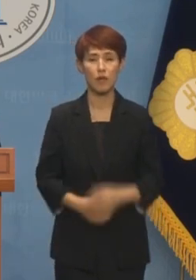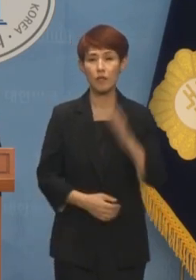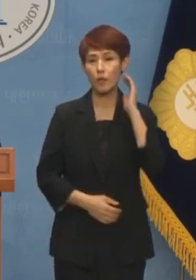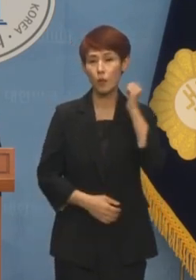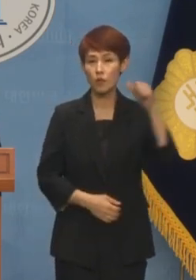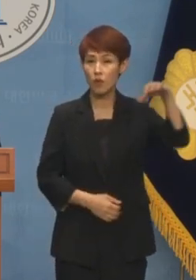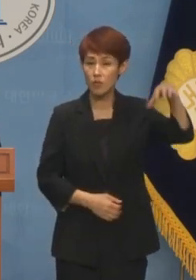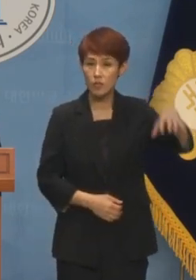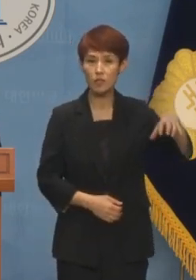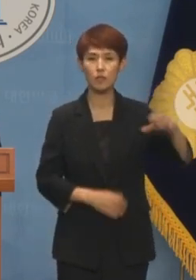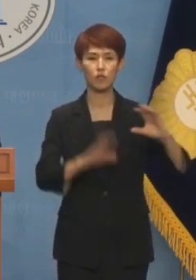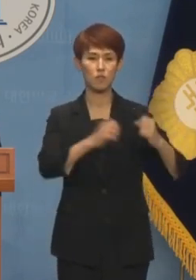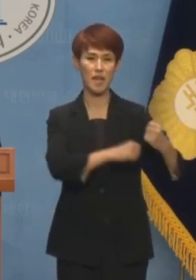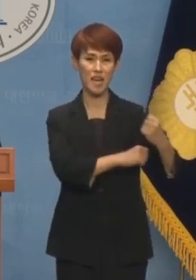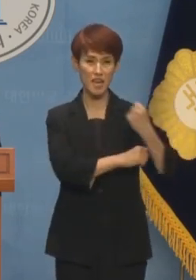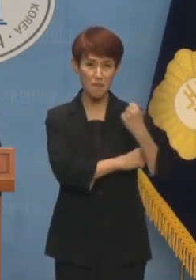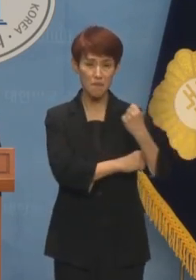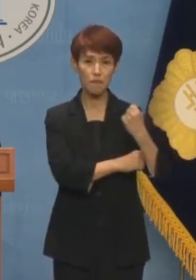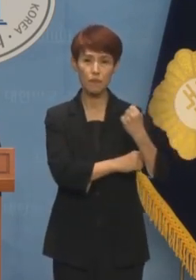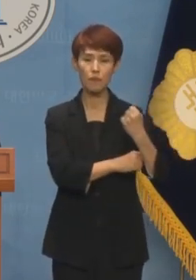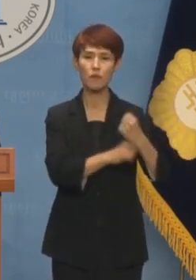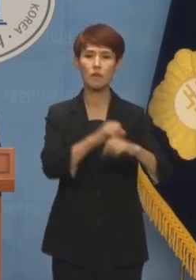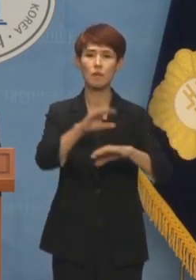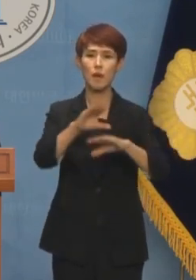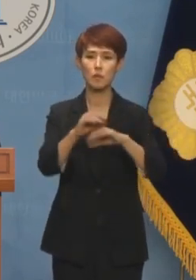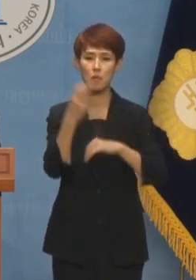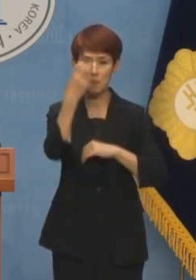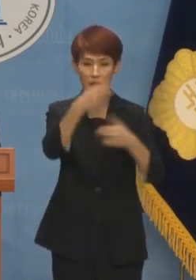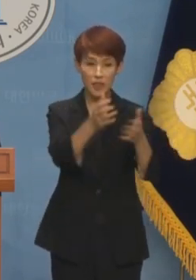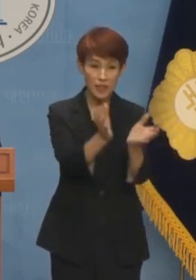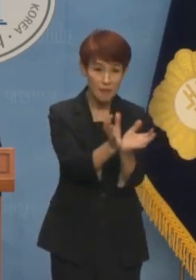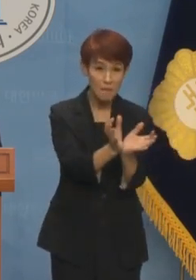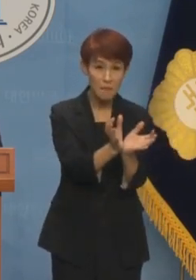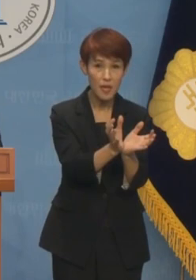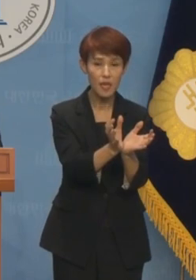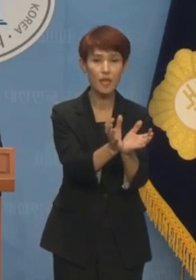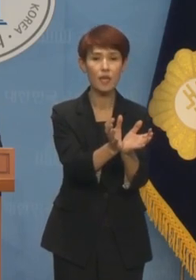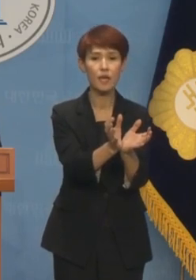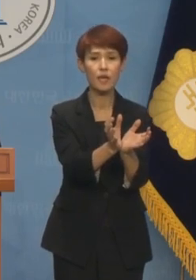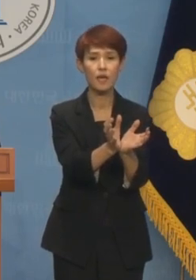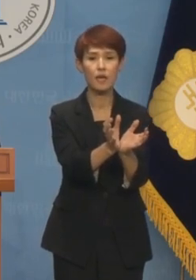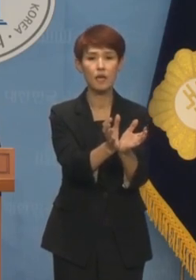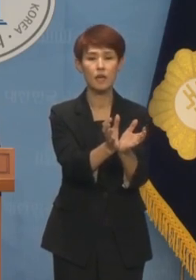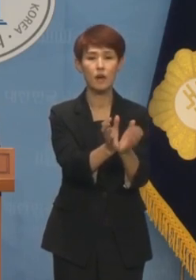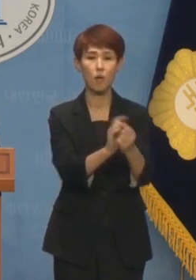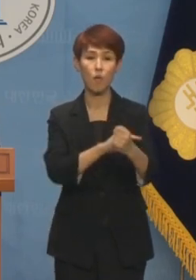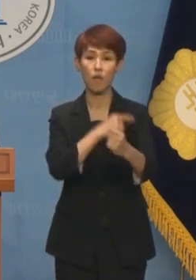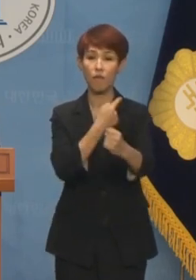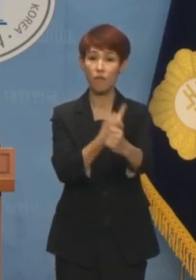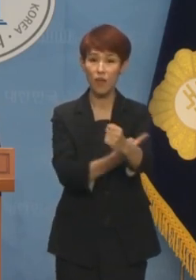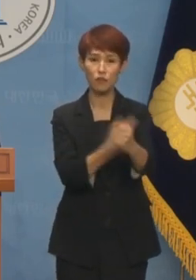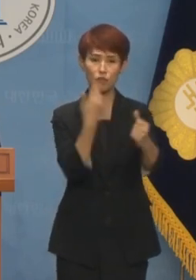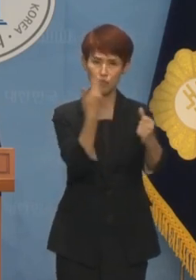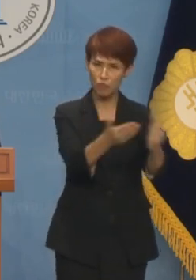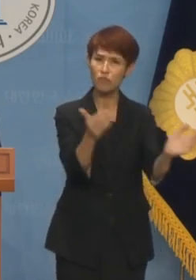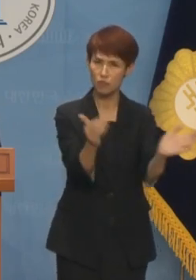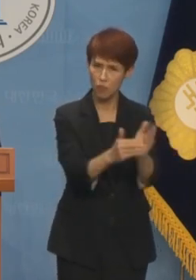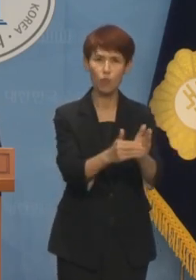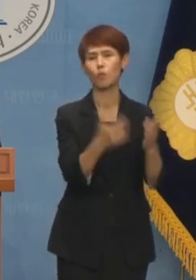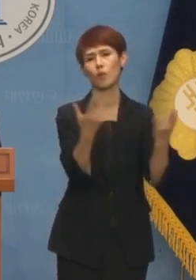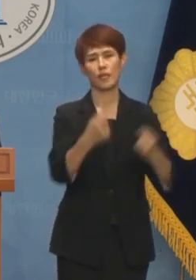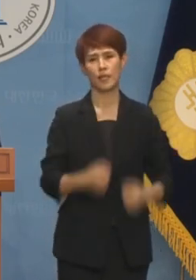대통령실과 국민의힘의 방송 모니터링 팀의 제재 권한까지 준 것과